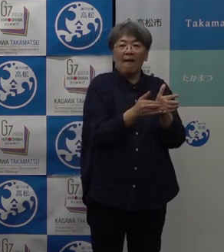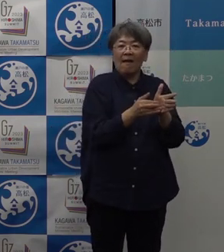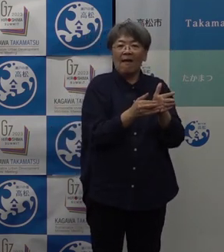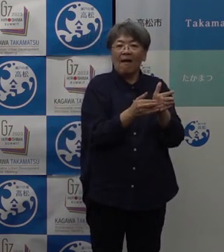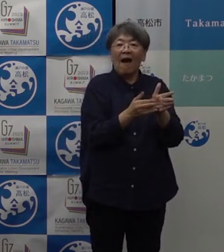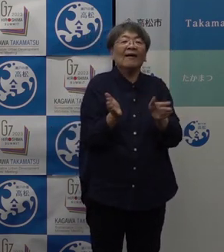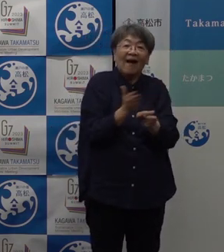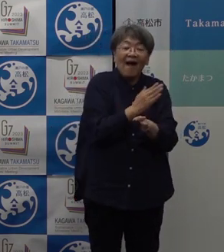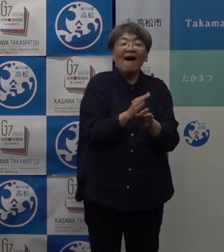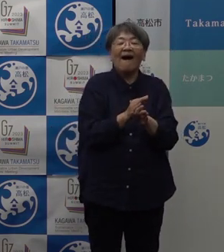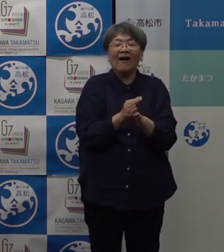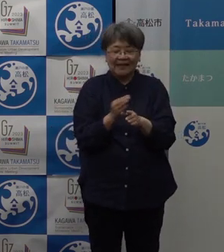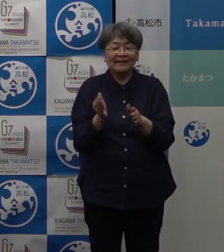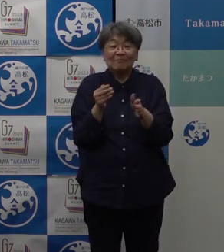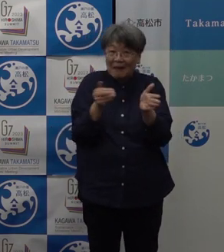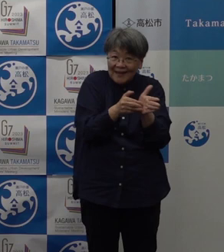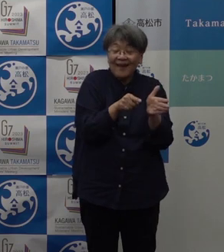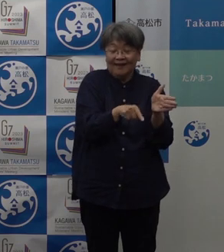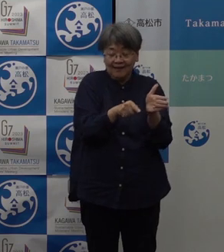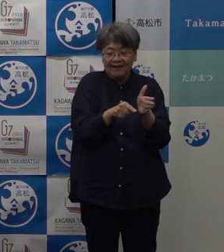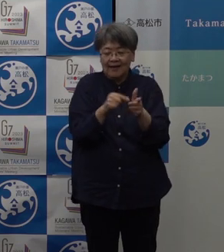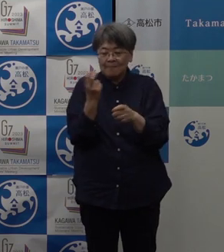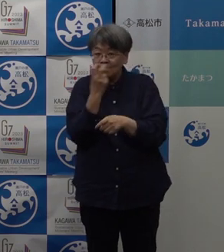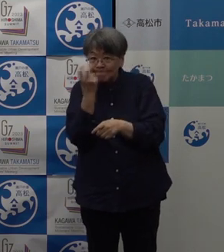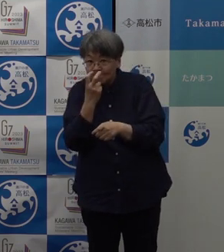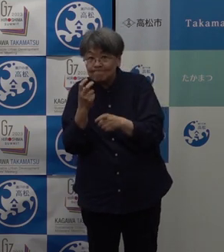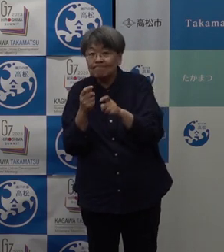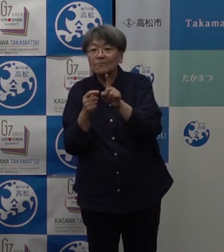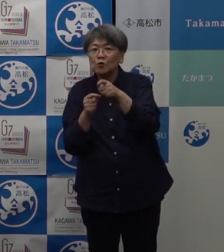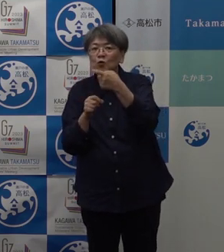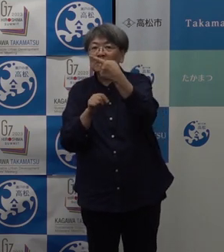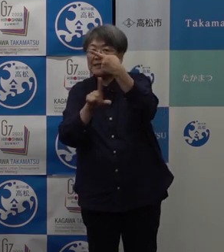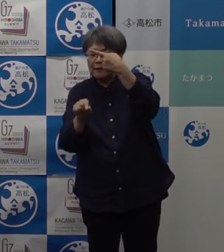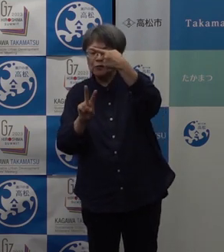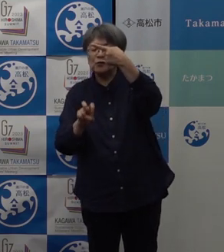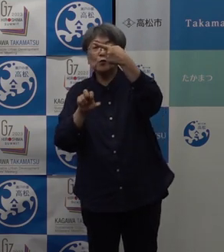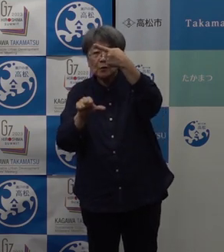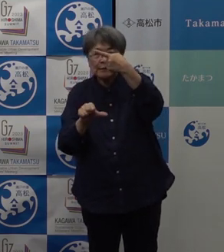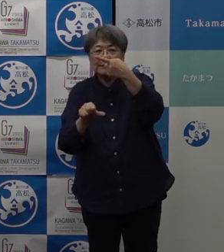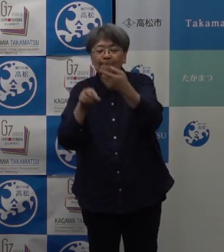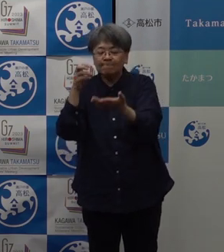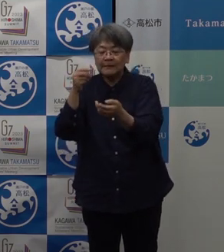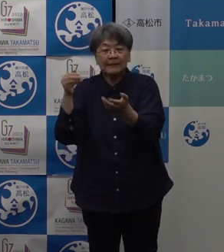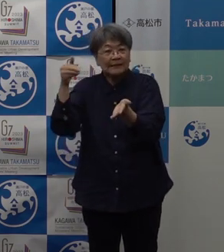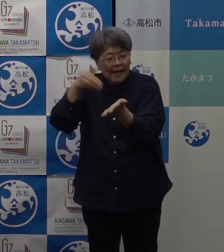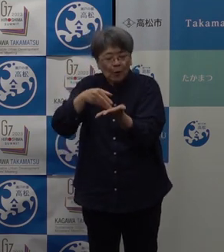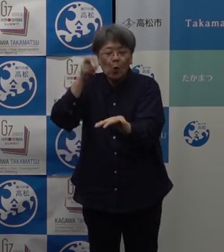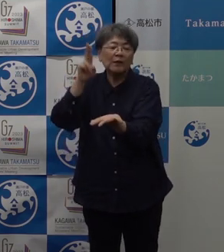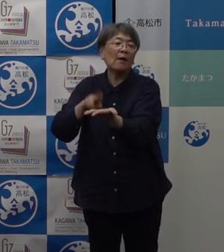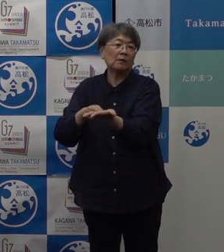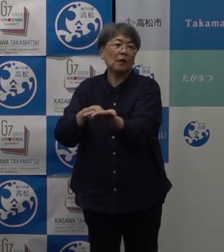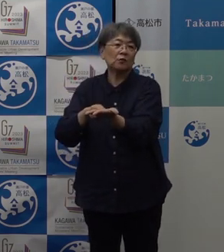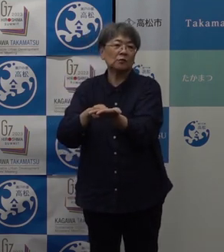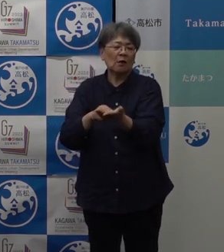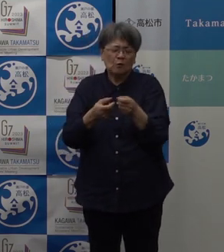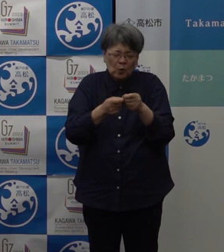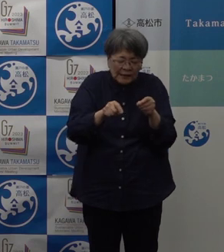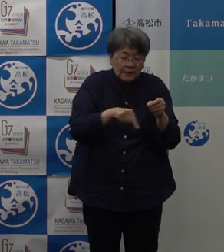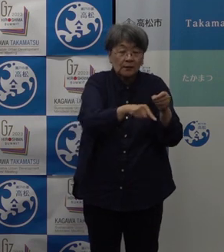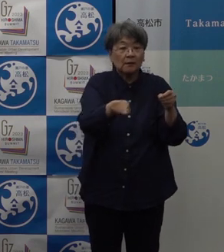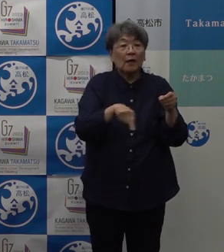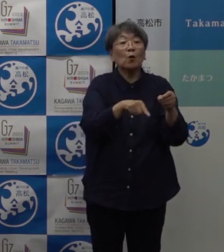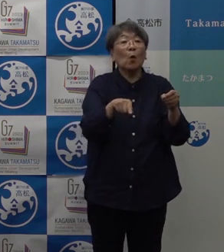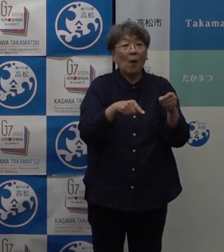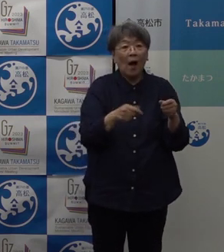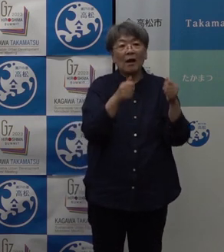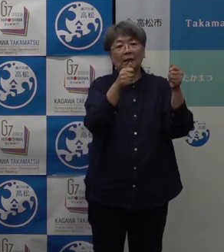的な審査結果表彰式が11月の25日を予定をいたしております。応募方法と詳しくは別展